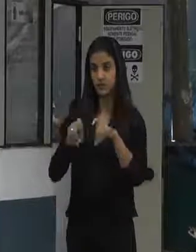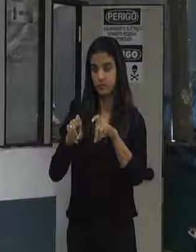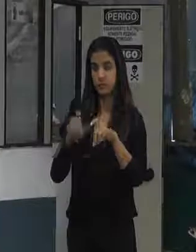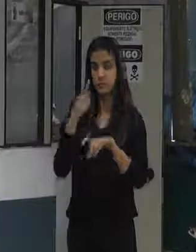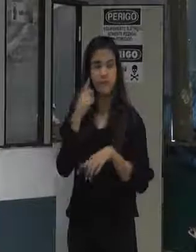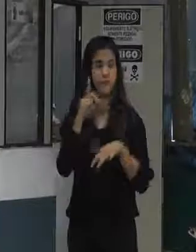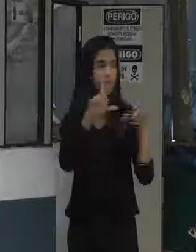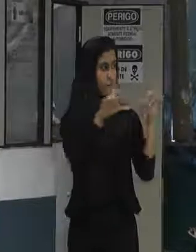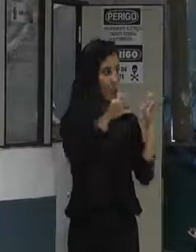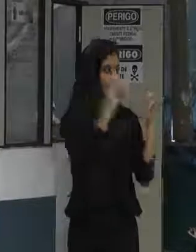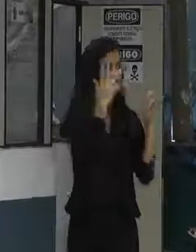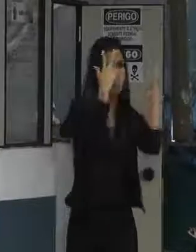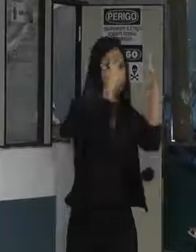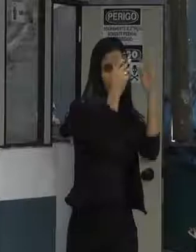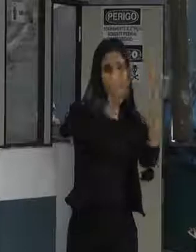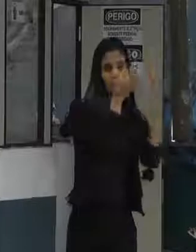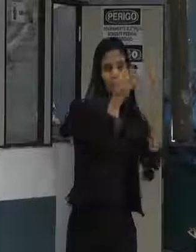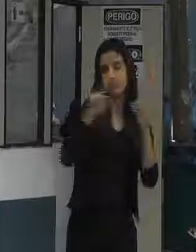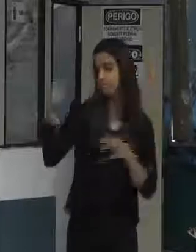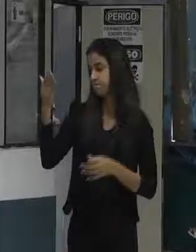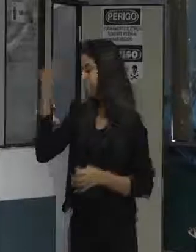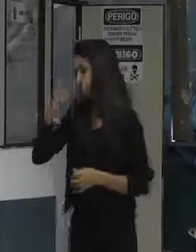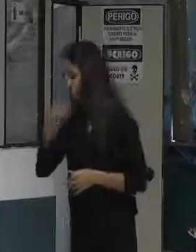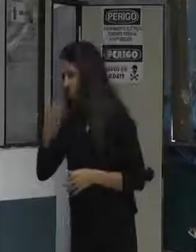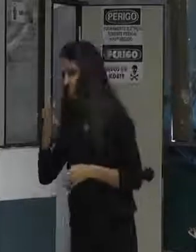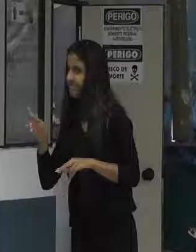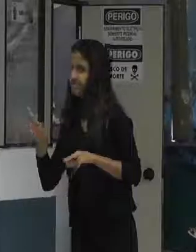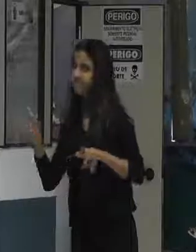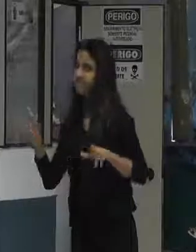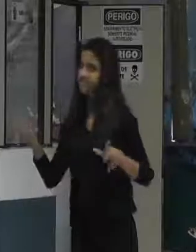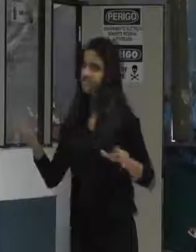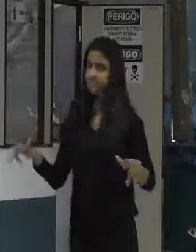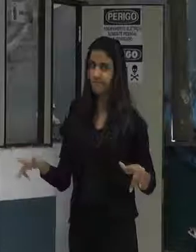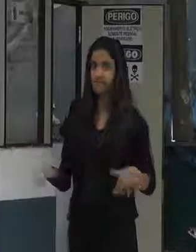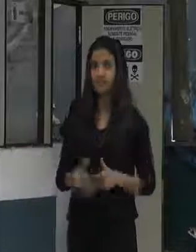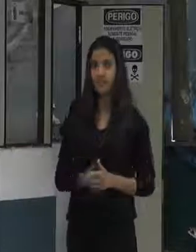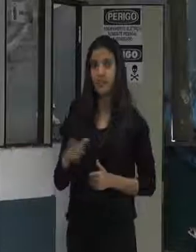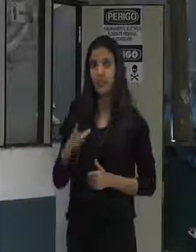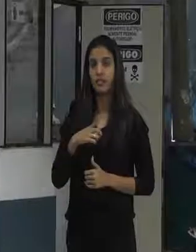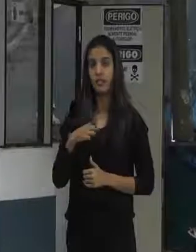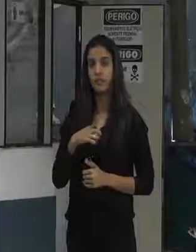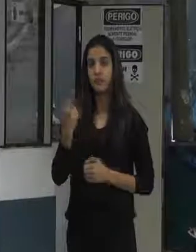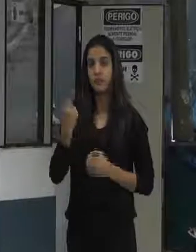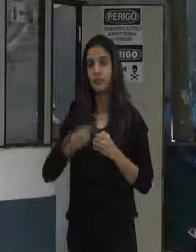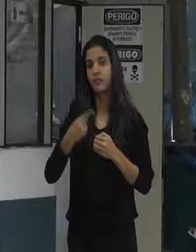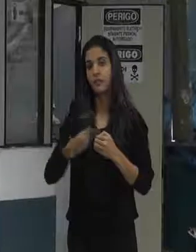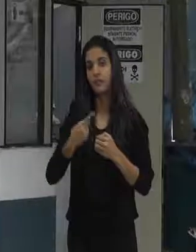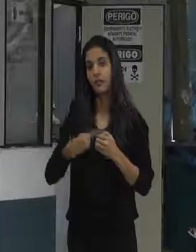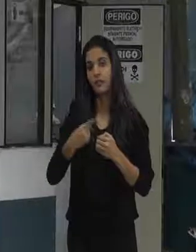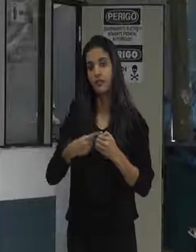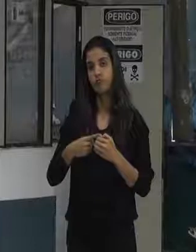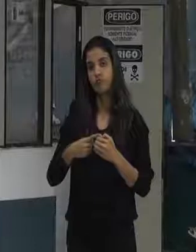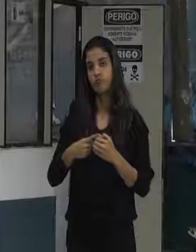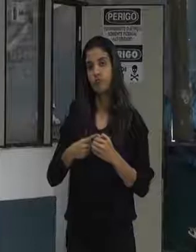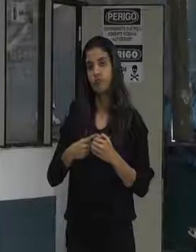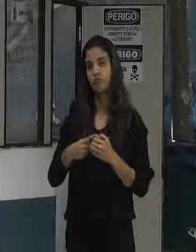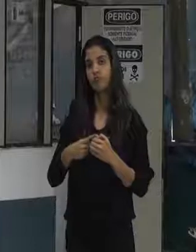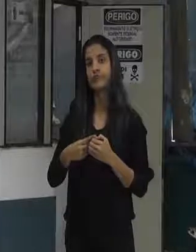real. Nós temos uma cidade virtual onde o prefeito diz que está